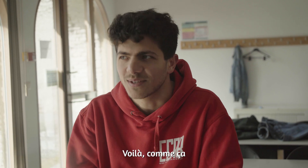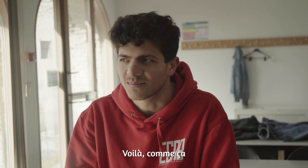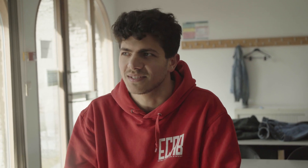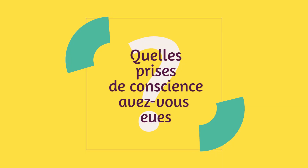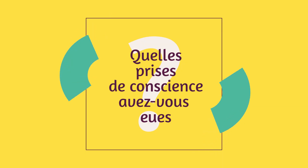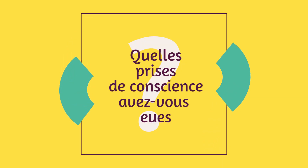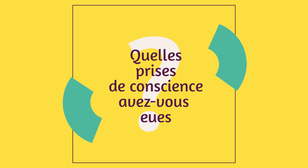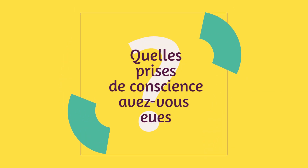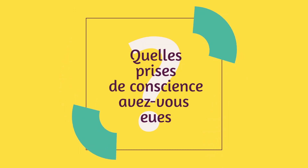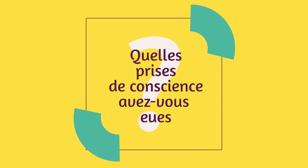ça.